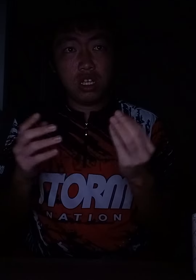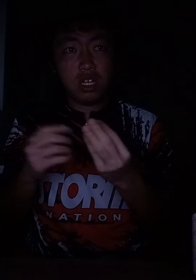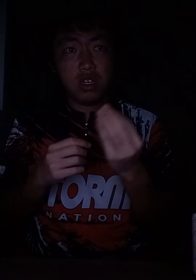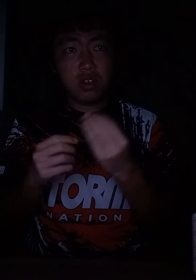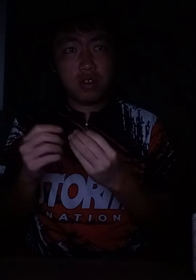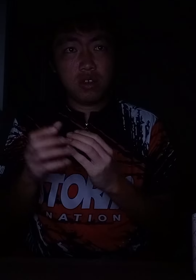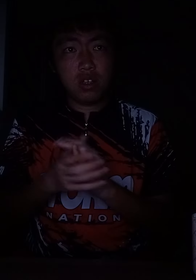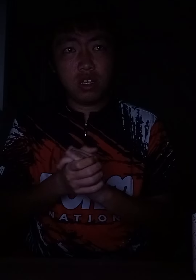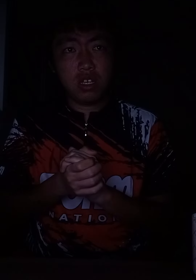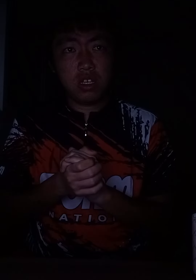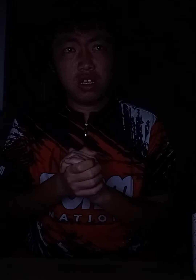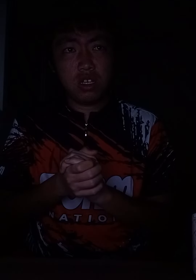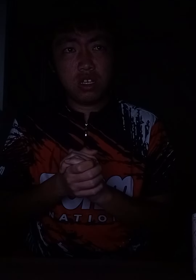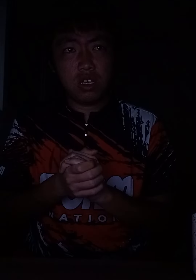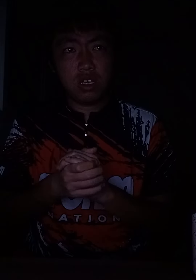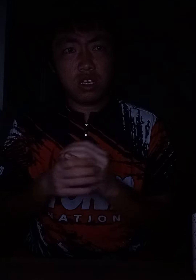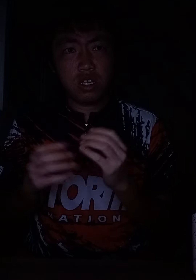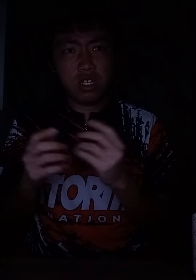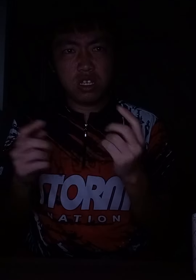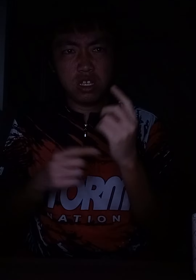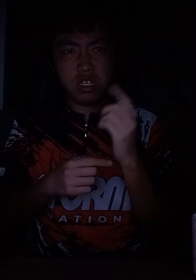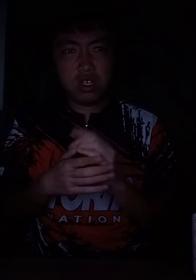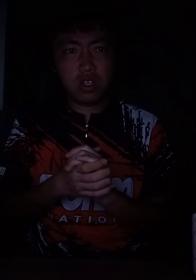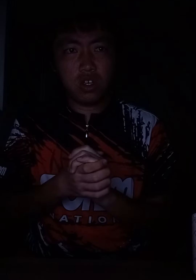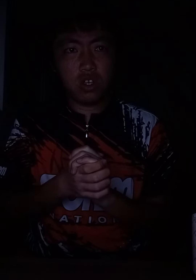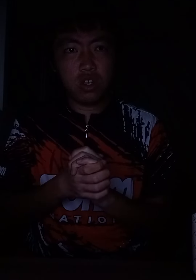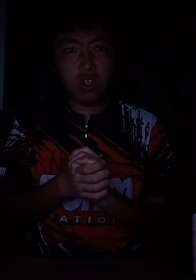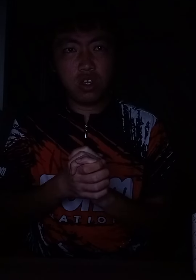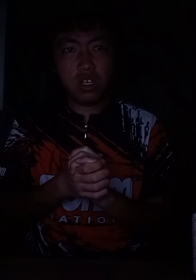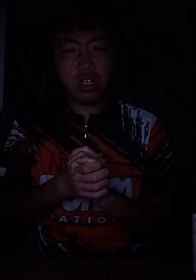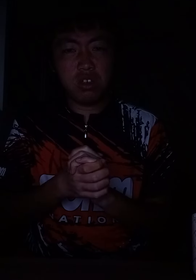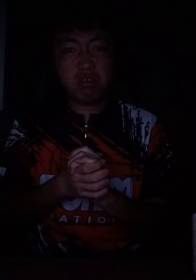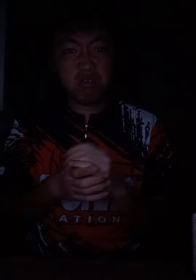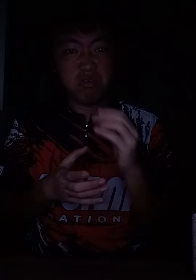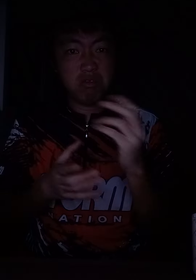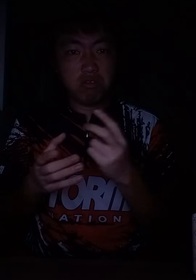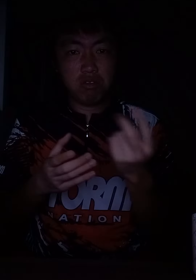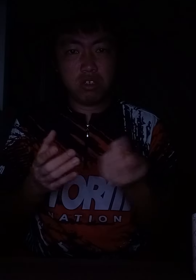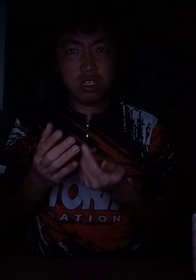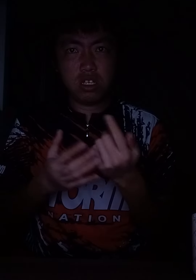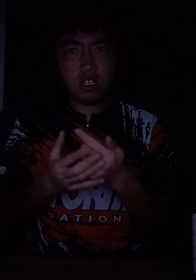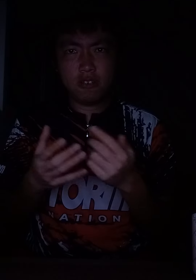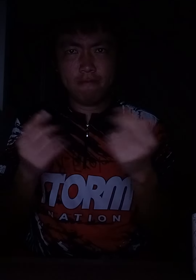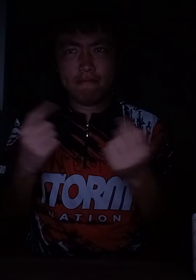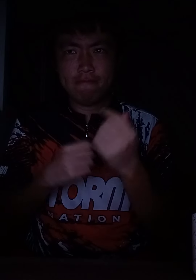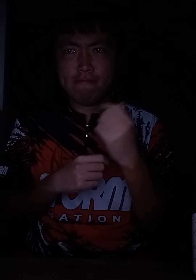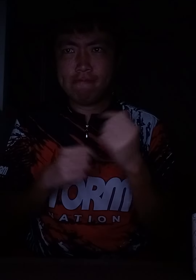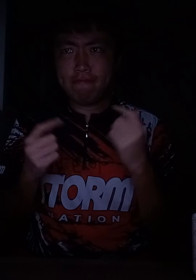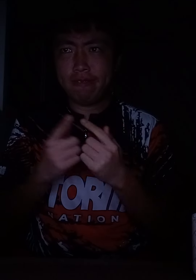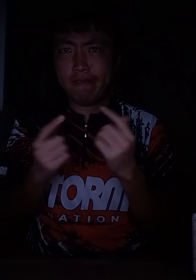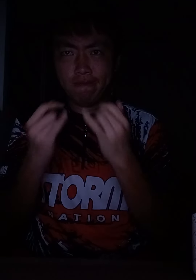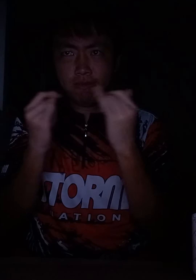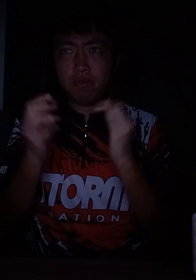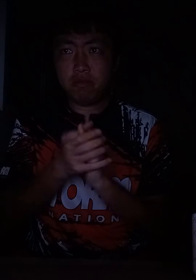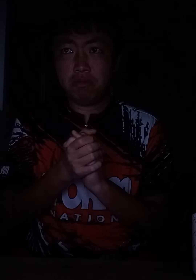네. 저렇게 몰상식한 행동을 했는데 저럴 저럴 경우에 진짜. 저럴 경우 성격경찰이 경범죄적으로 처벌할 수 있습니다. 네. 근데 저